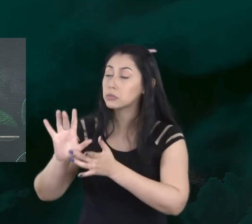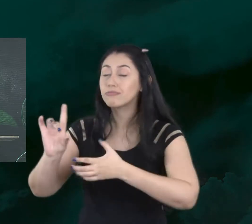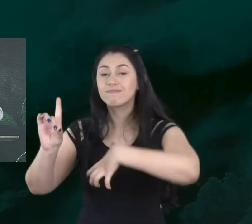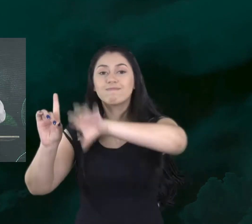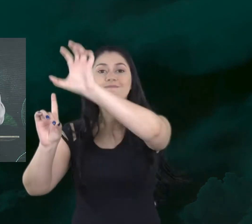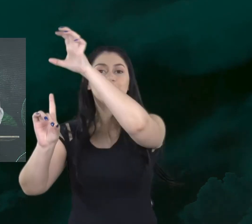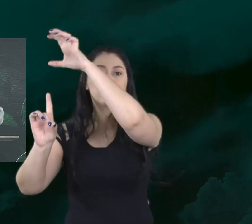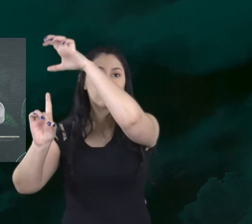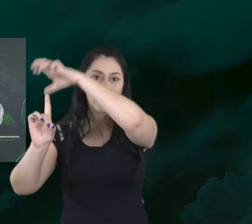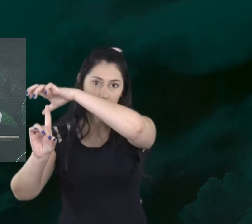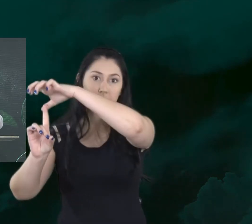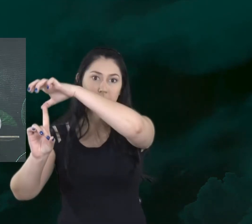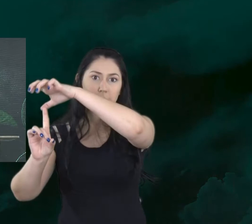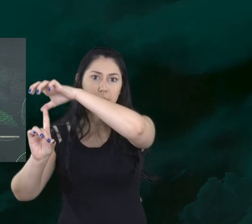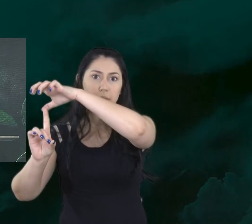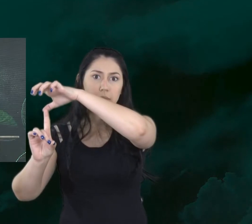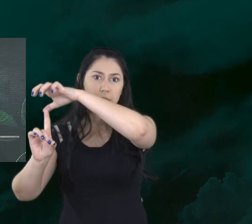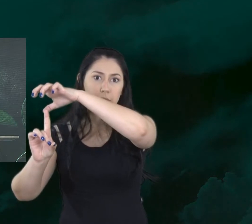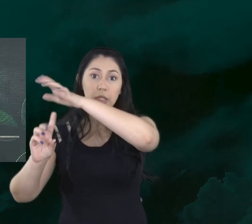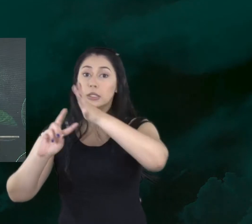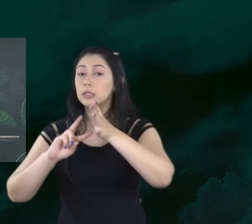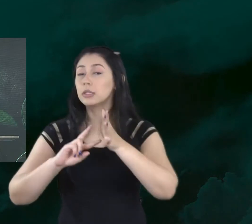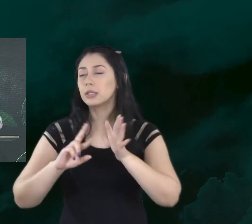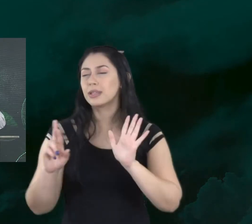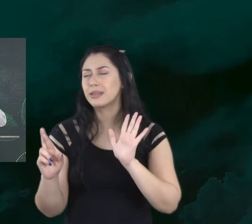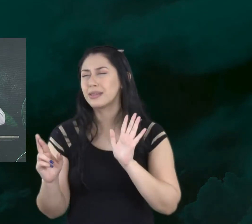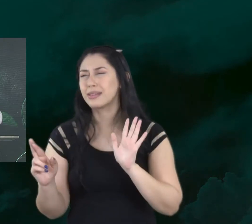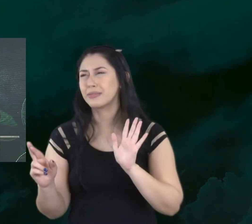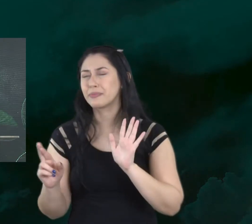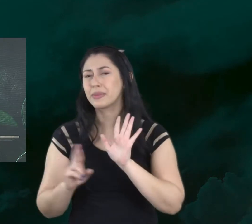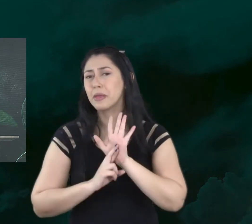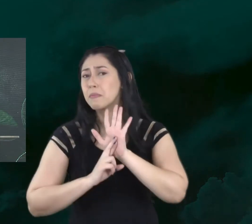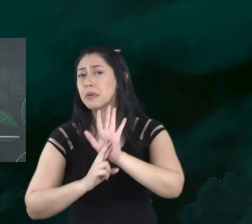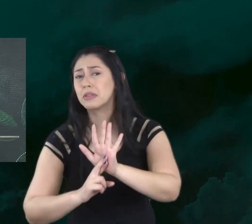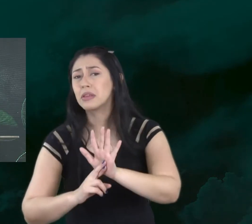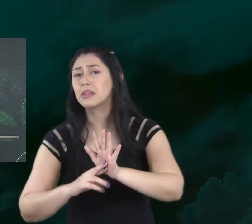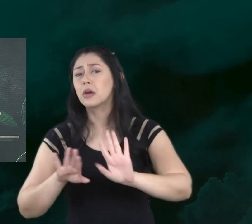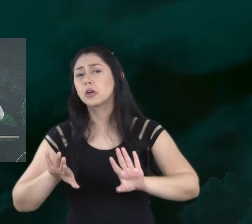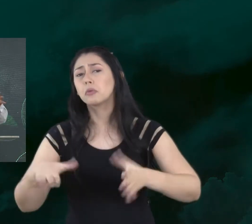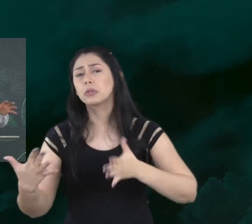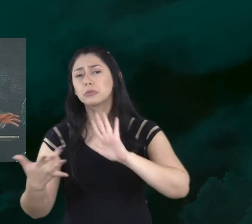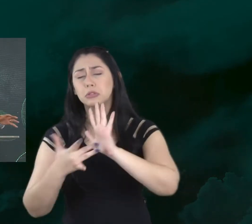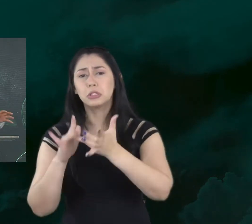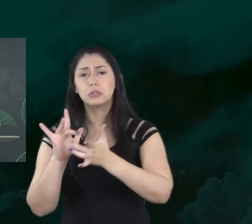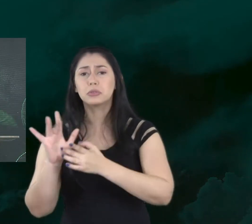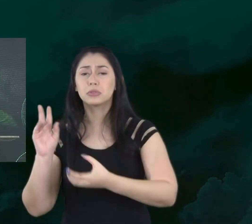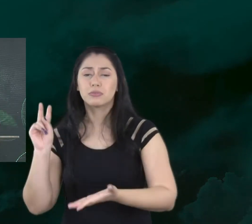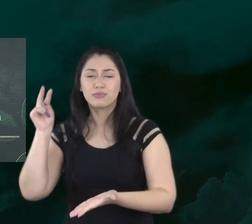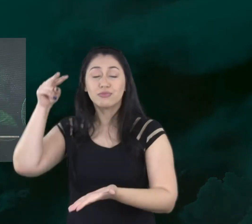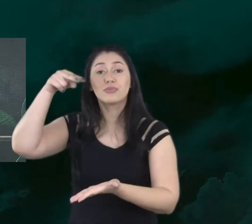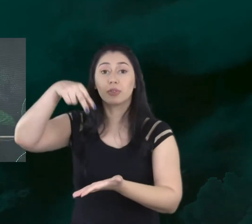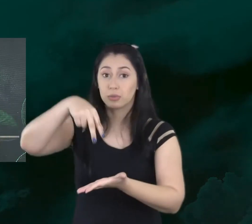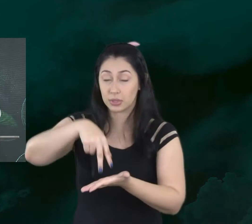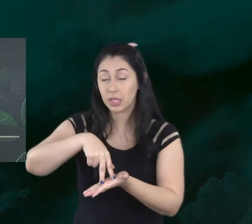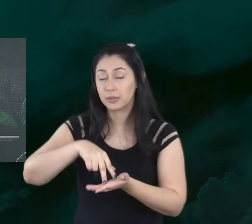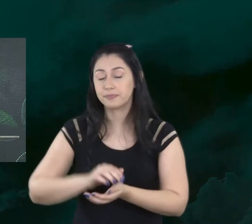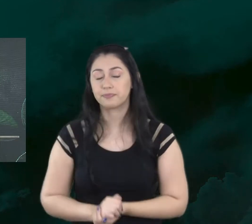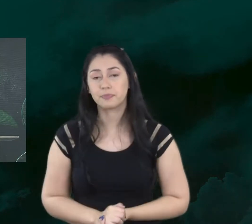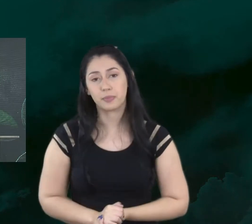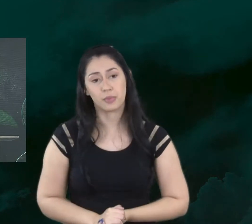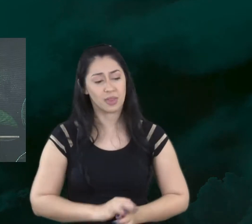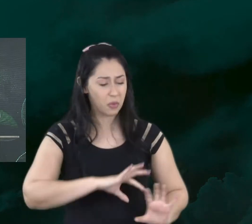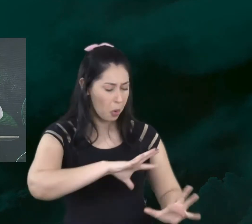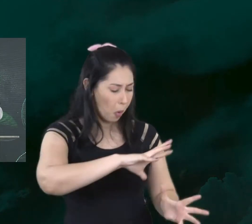tem tudo a ver com a segunda vinda de Cristo. Portanto, esse mundo está em desordem, né? O